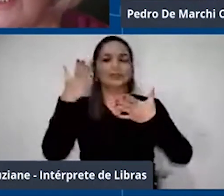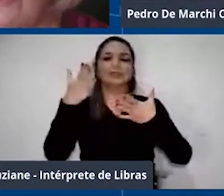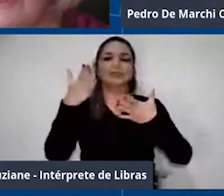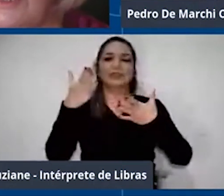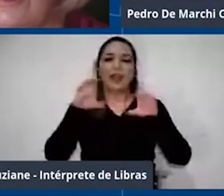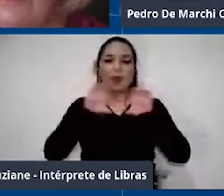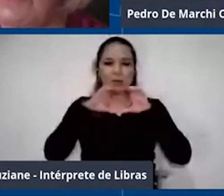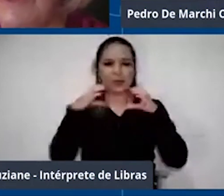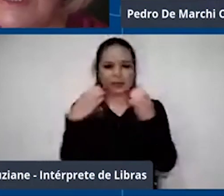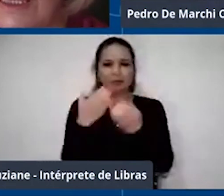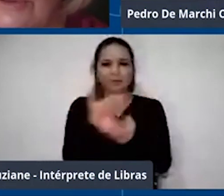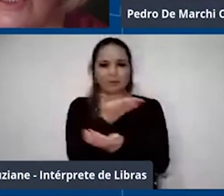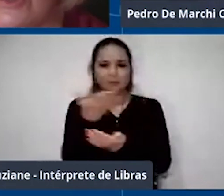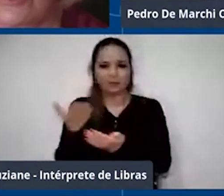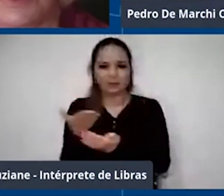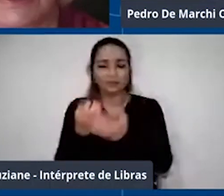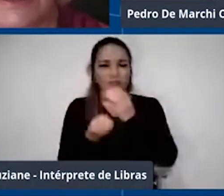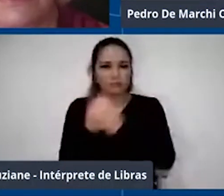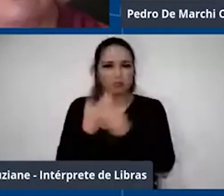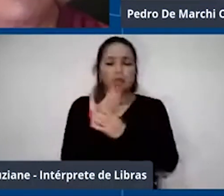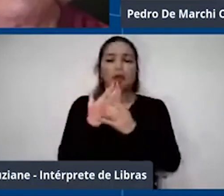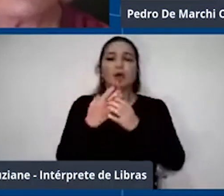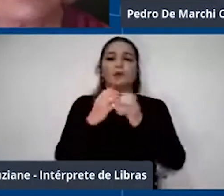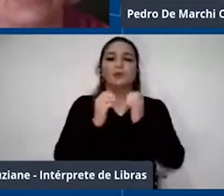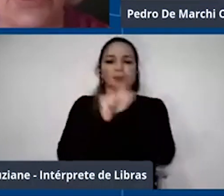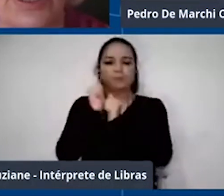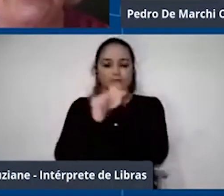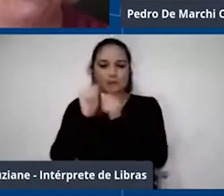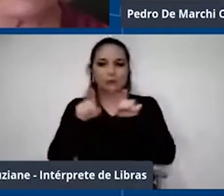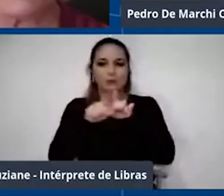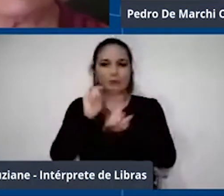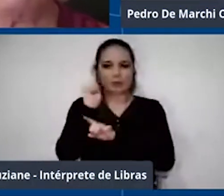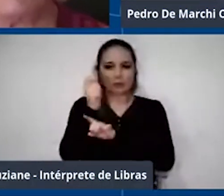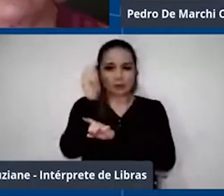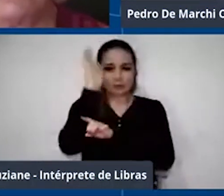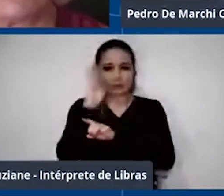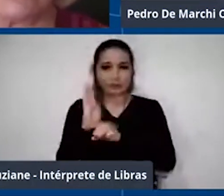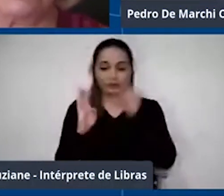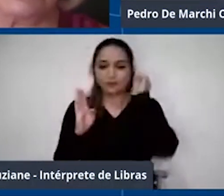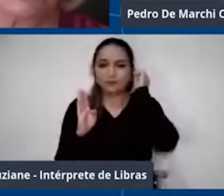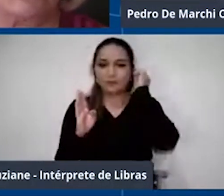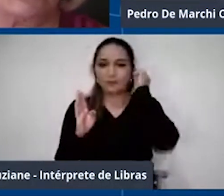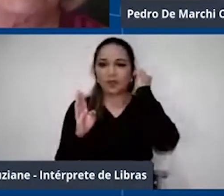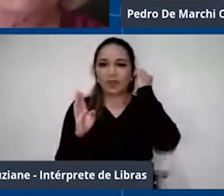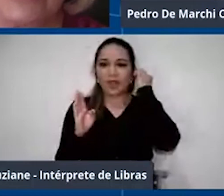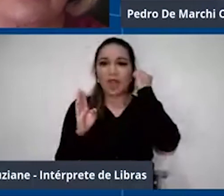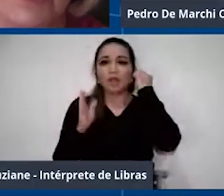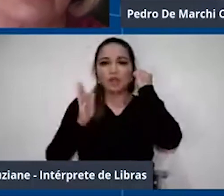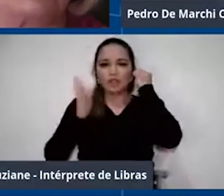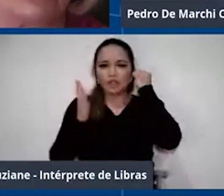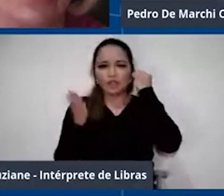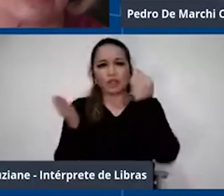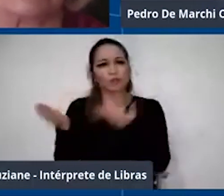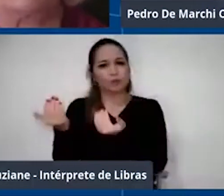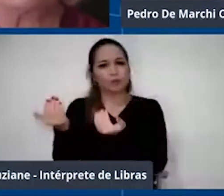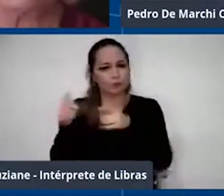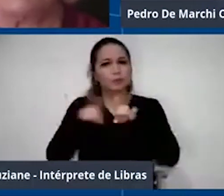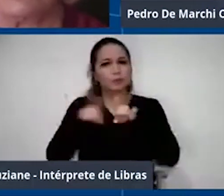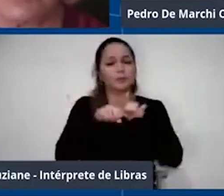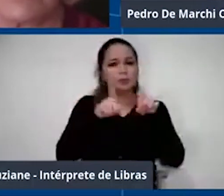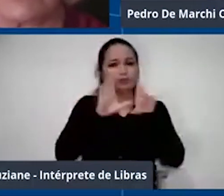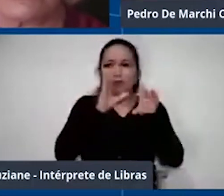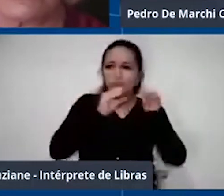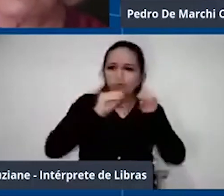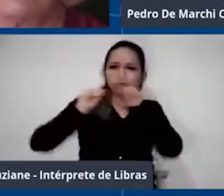de vocês, que vocês criaram, a Câmara Empresarial Argentino-Brasileira, porque tão jovem, vocês já levaram o embaixador da Argentina, antes mesmo, como eu disse